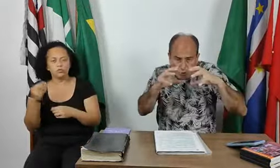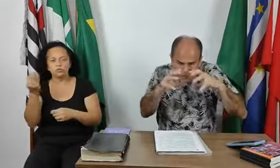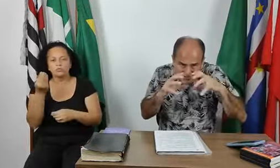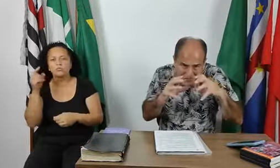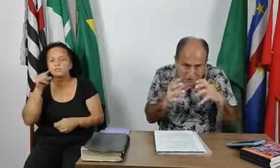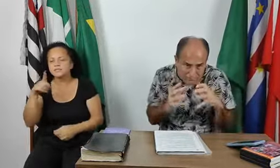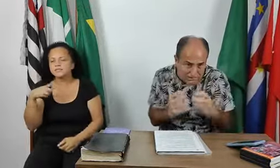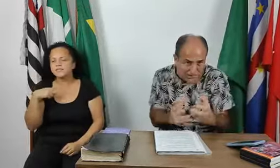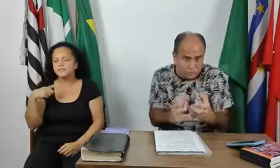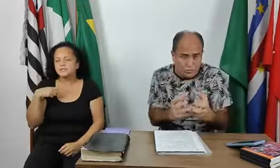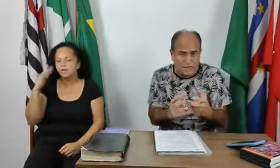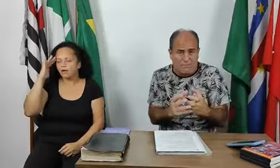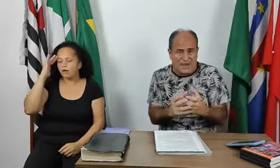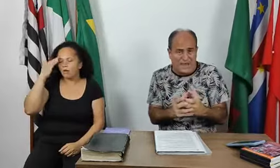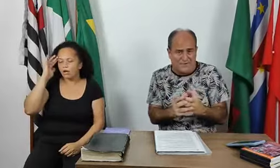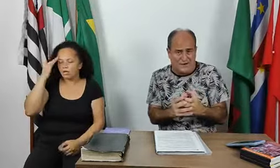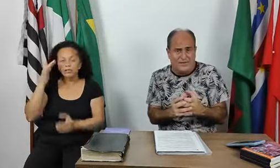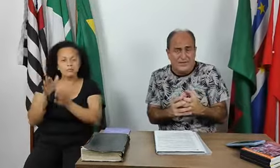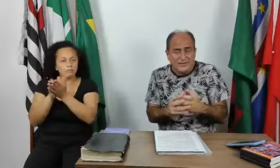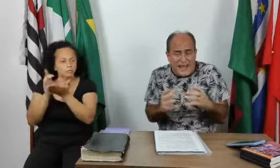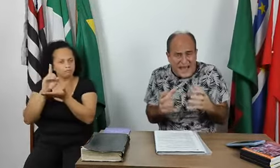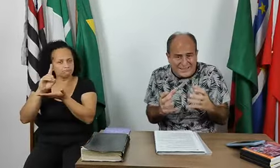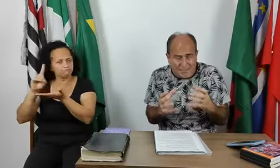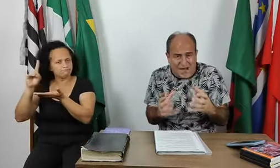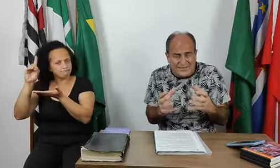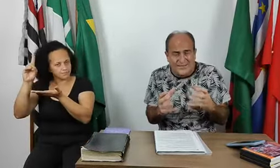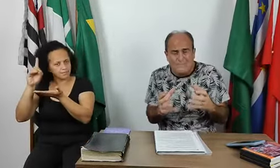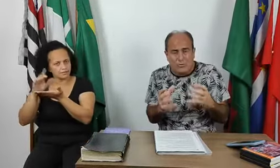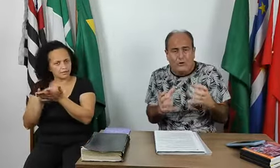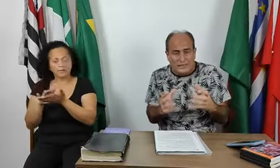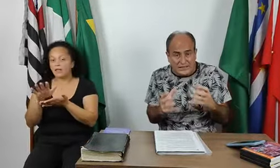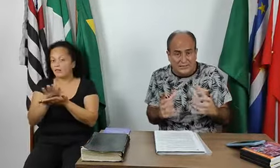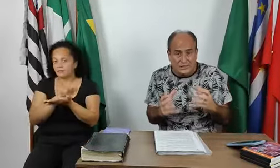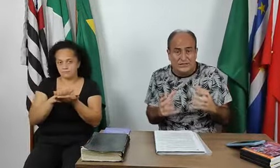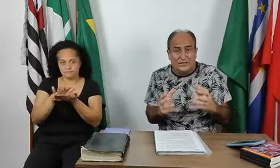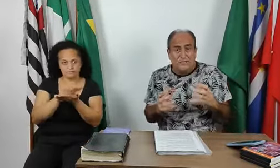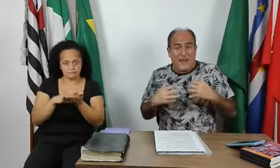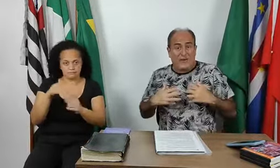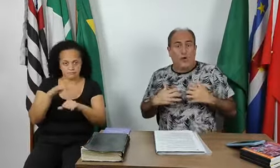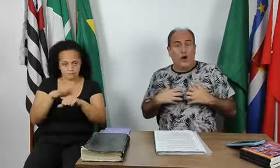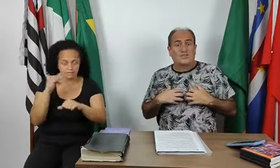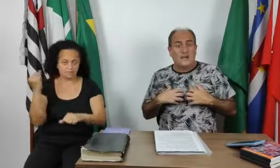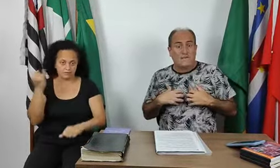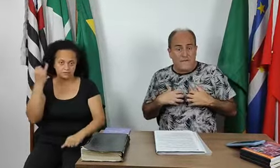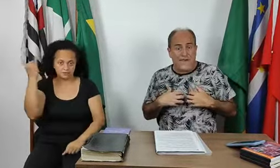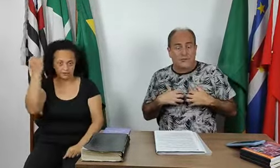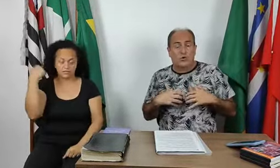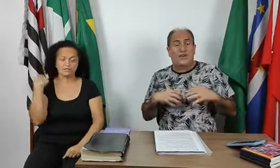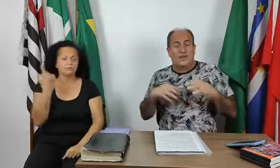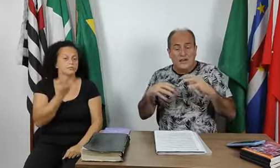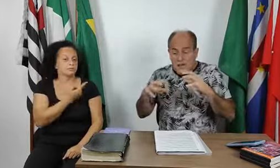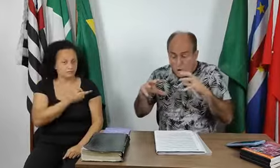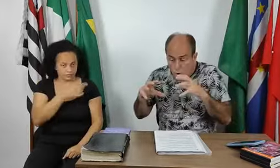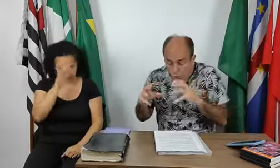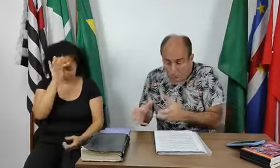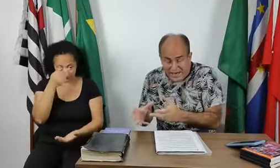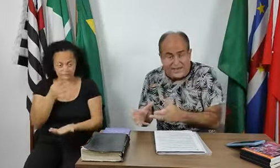o entendimento da palavra. Nada é mais importante para a nossa fé do